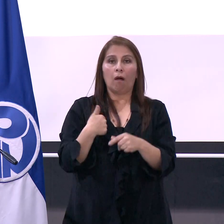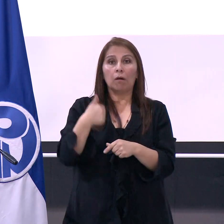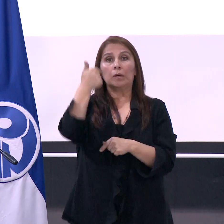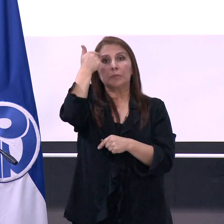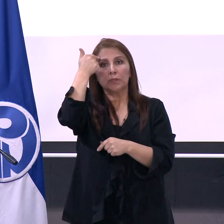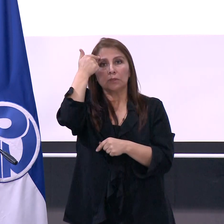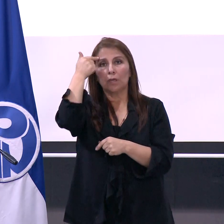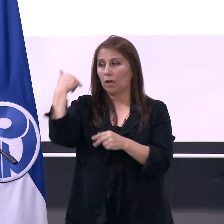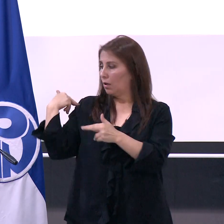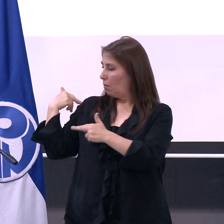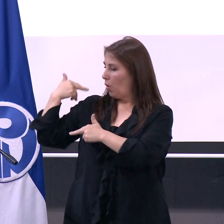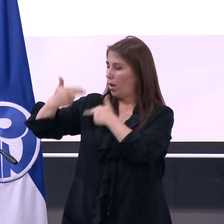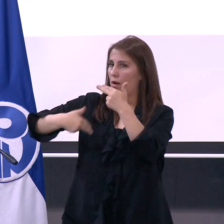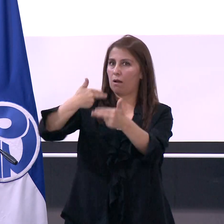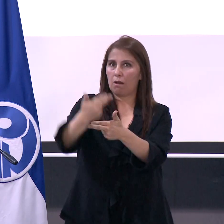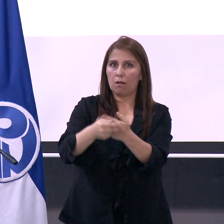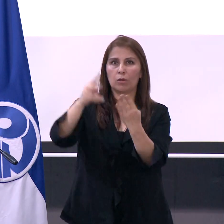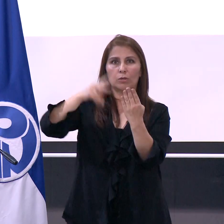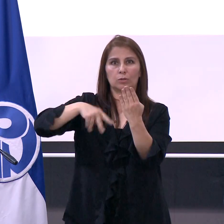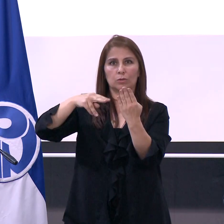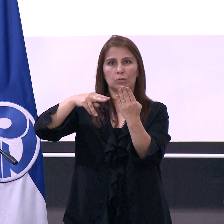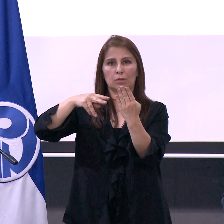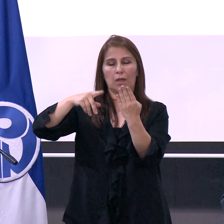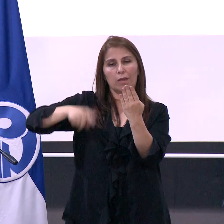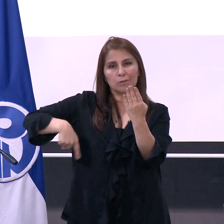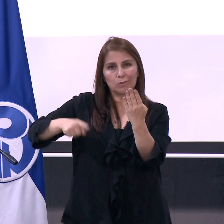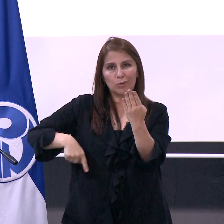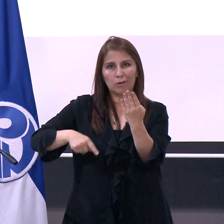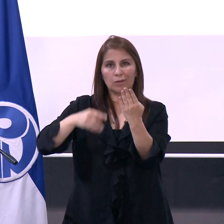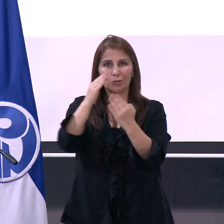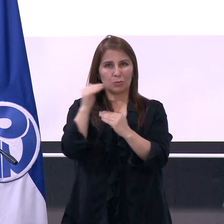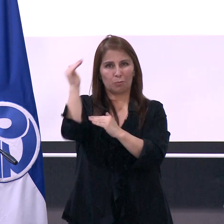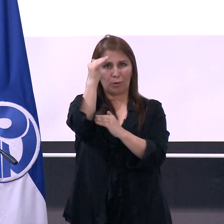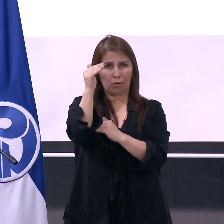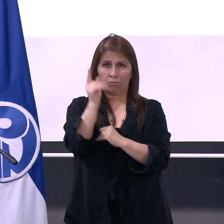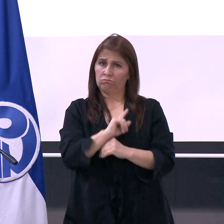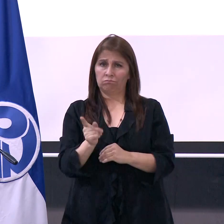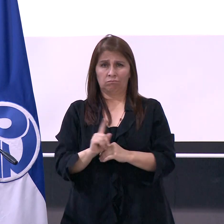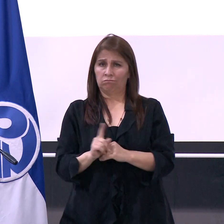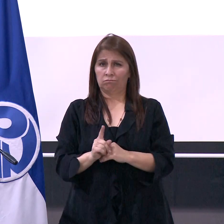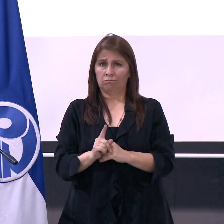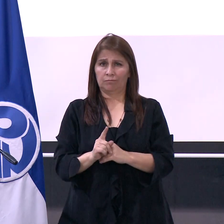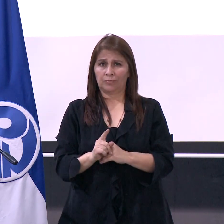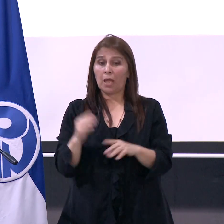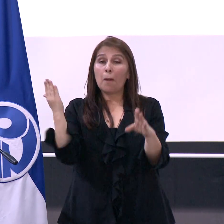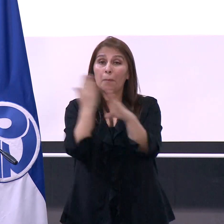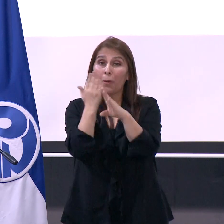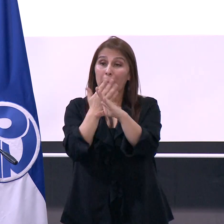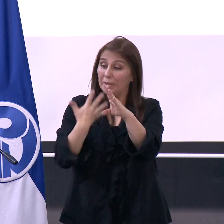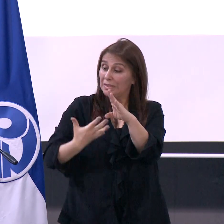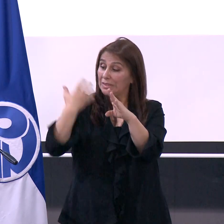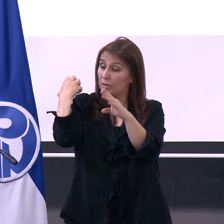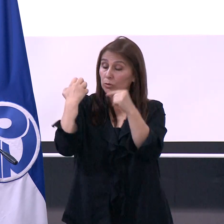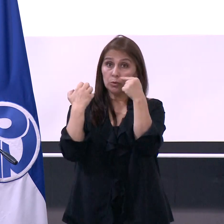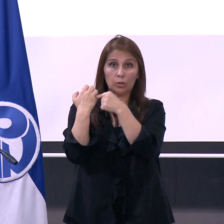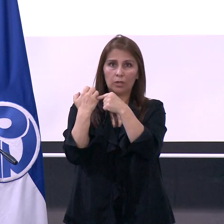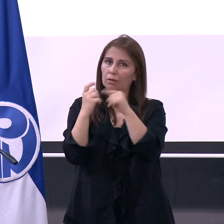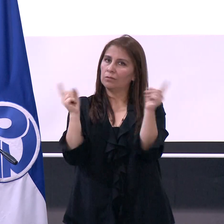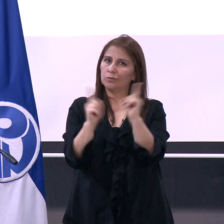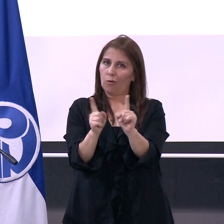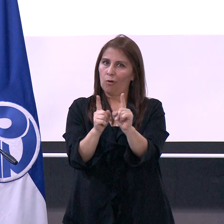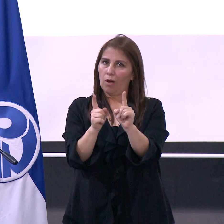fuéramos herederos de la escuela normal superior lo cual es absolutamente falso pero el problema no es histórico el problema es que hay apuestas